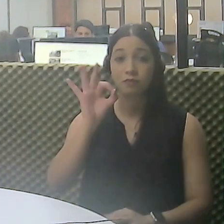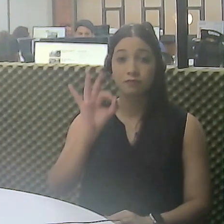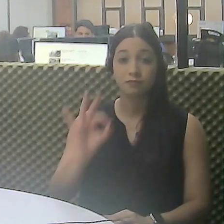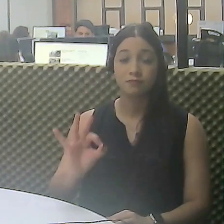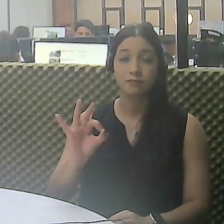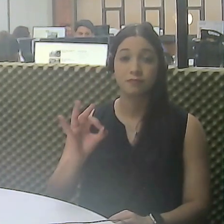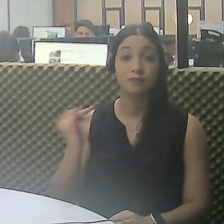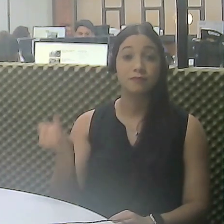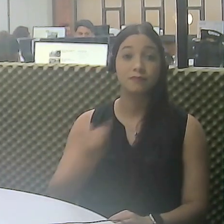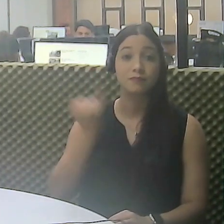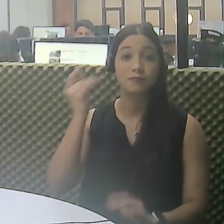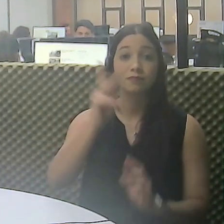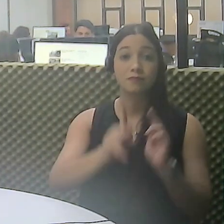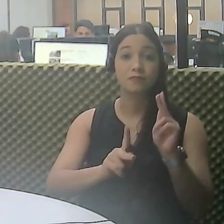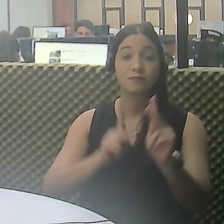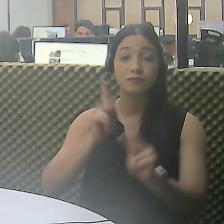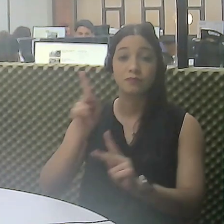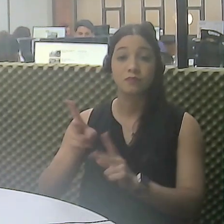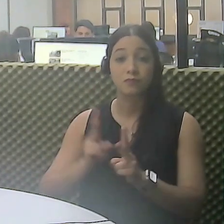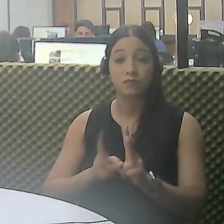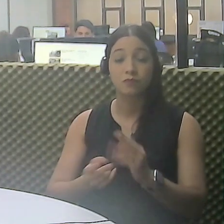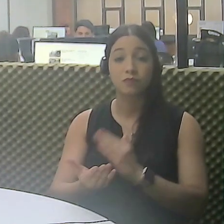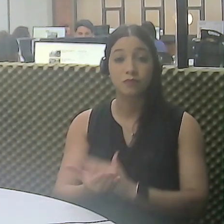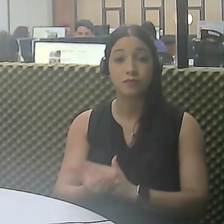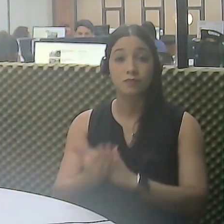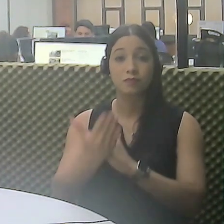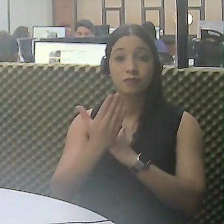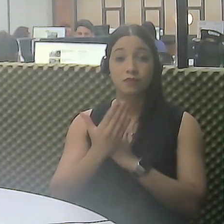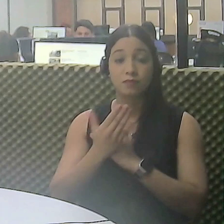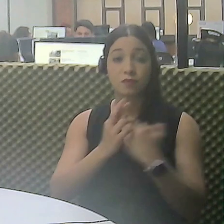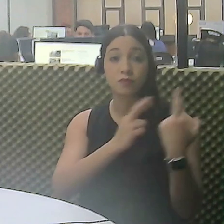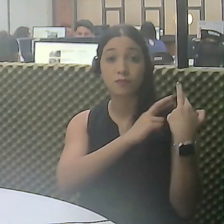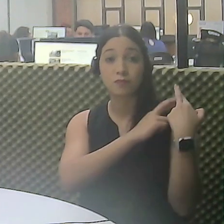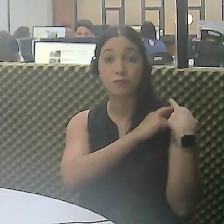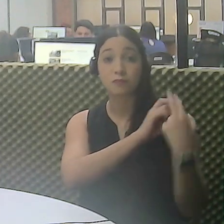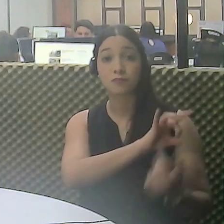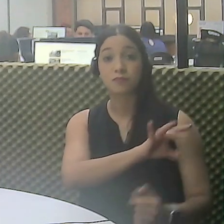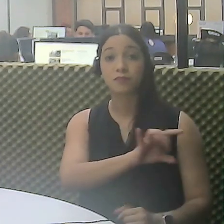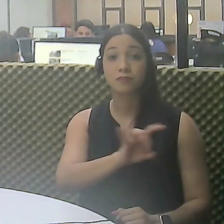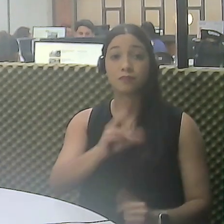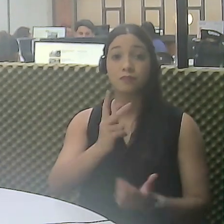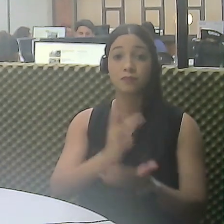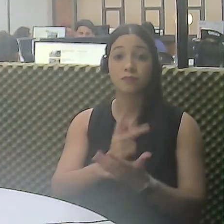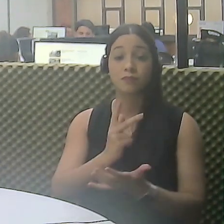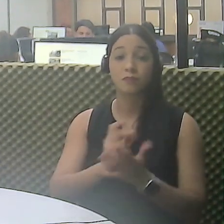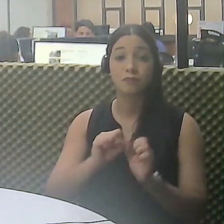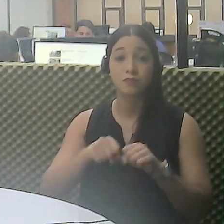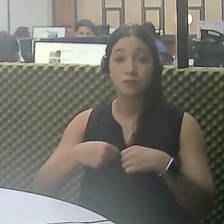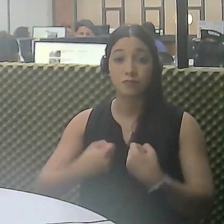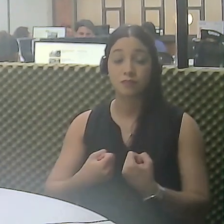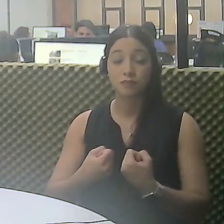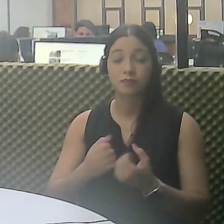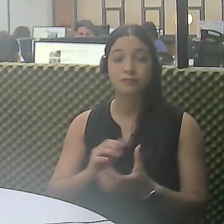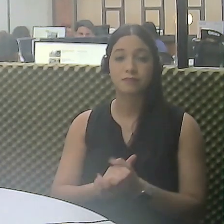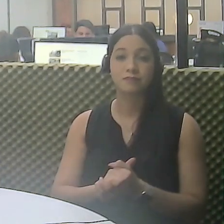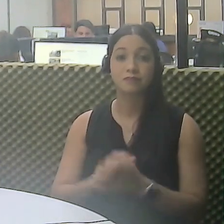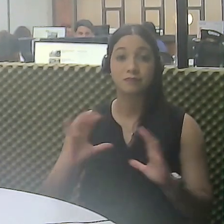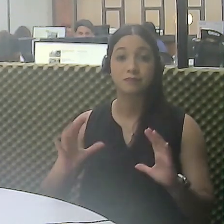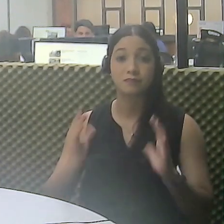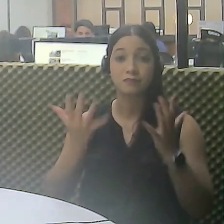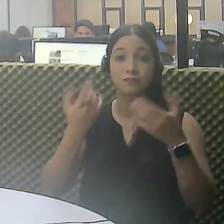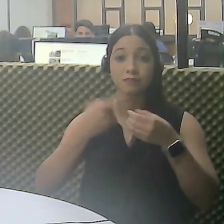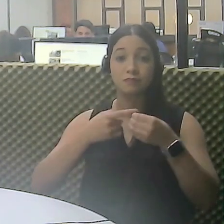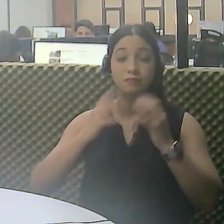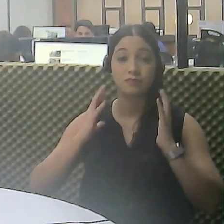É importante que a população continue colaborando e faça sua parte, independentemente da força-tarefa. O mutirão Cidade